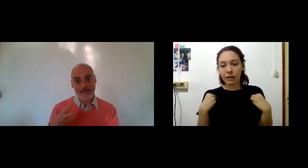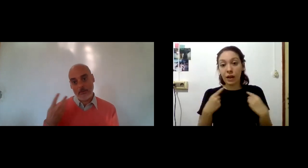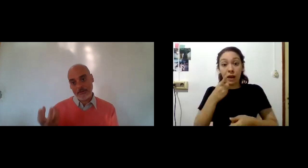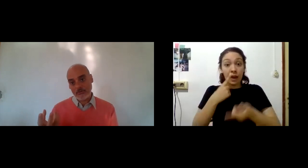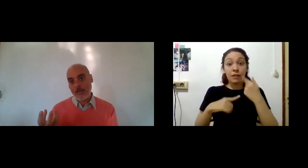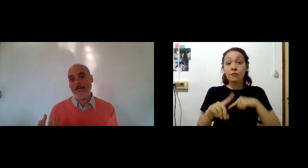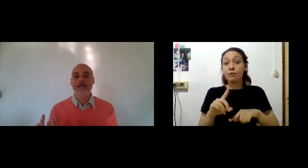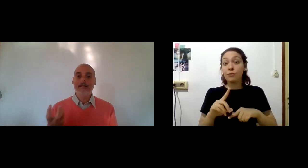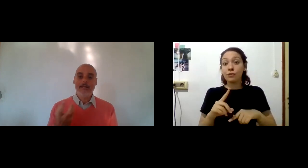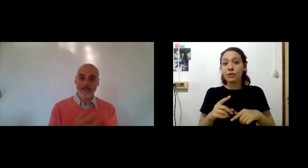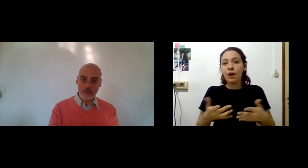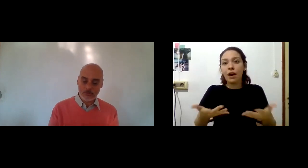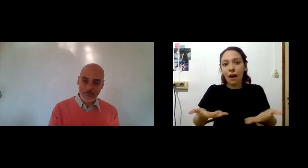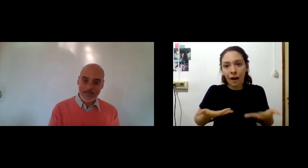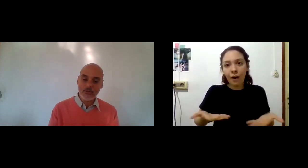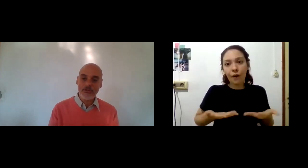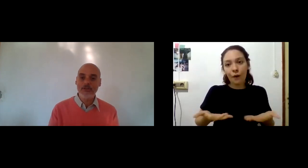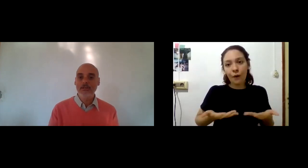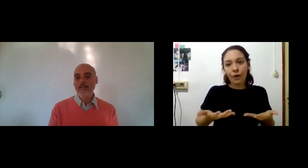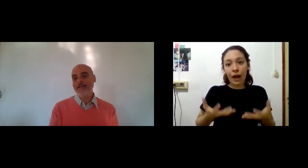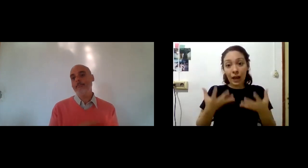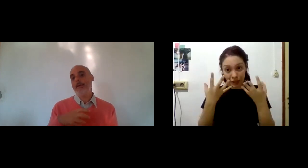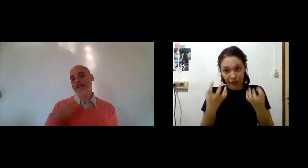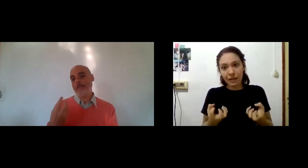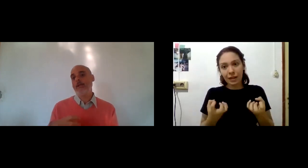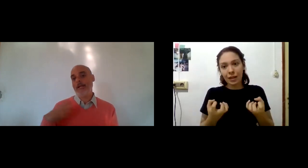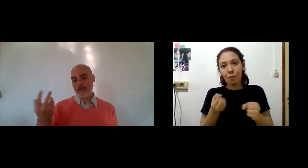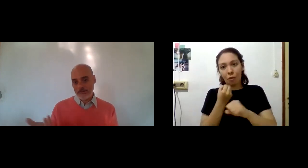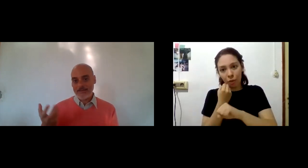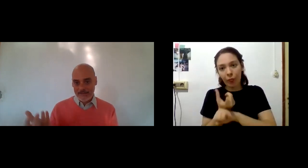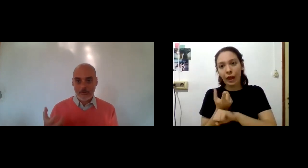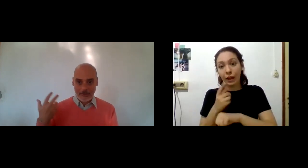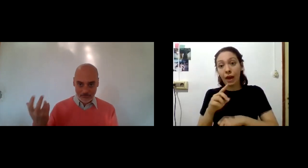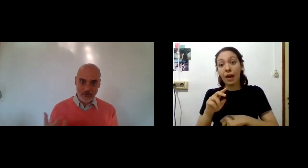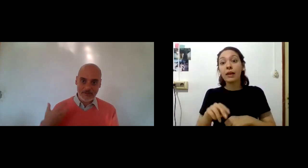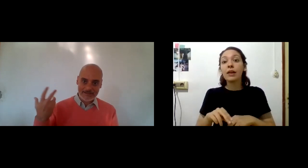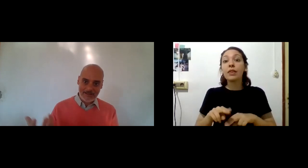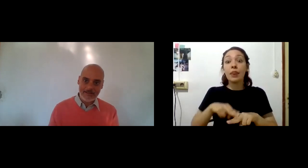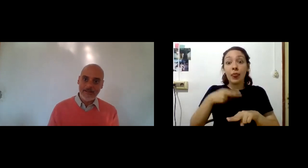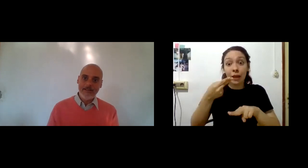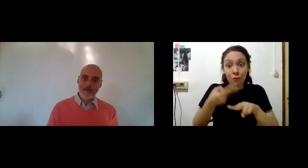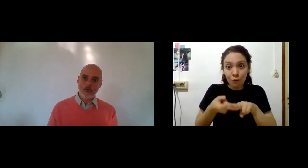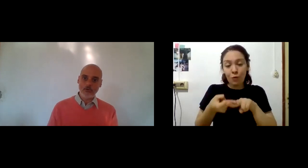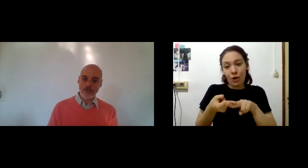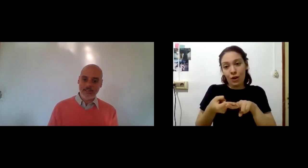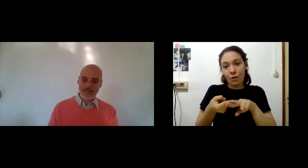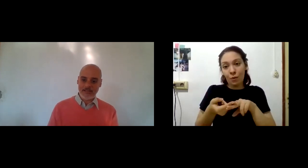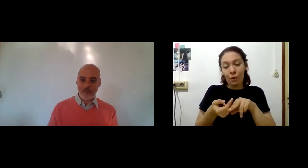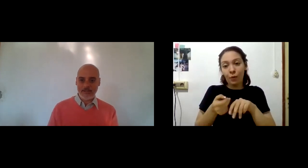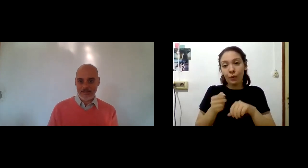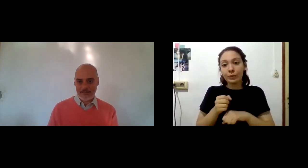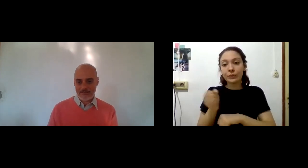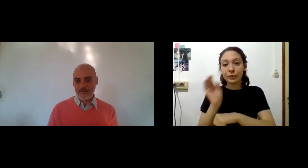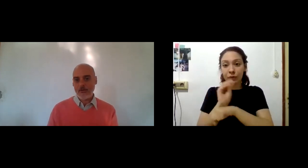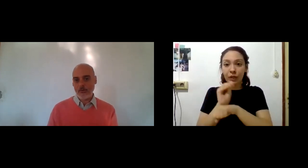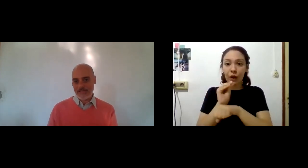reincorporar de forma virtual el curso preparatorio y pensamos que para el año que viene sí, vamos a volver a tener los cursos de lengua